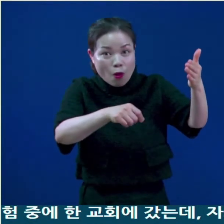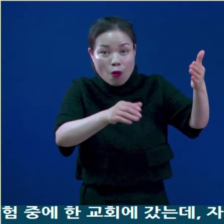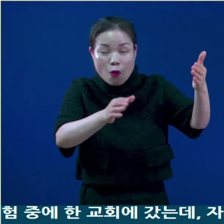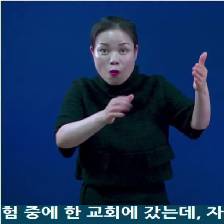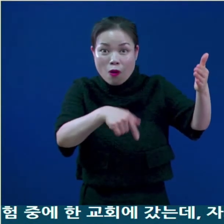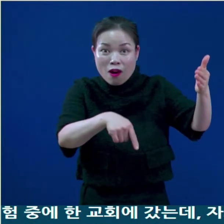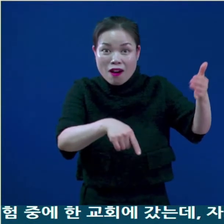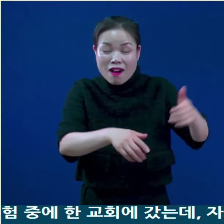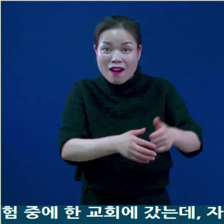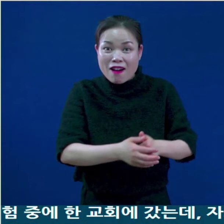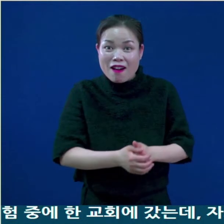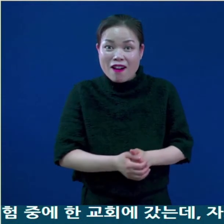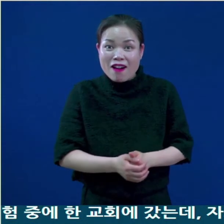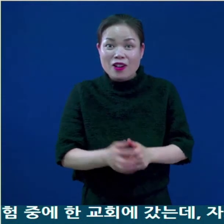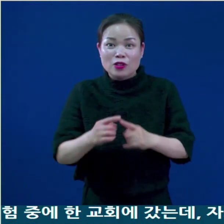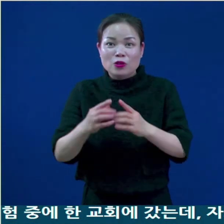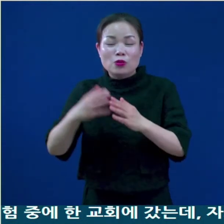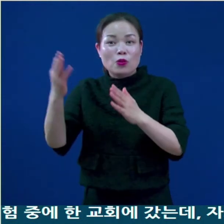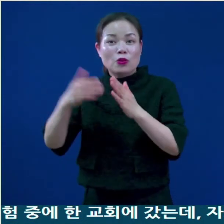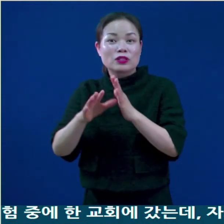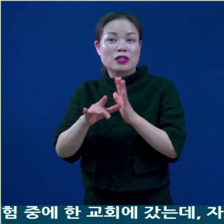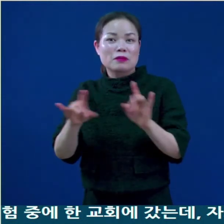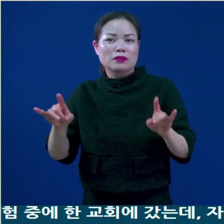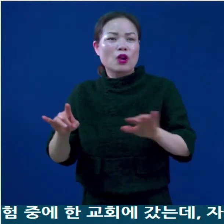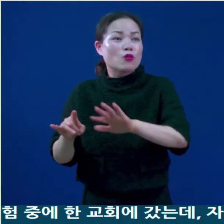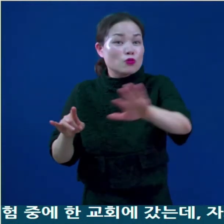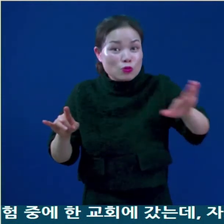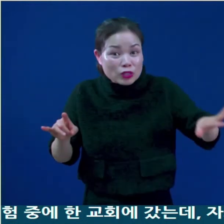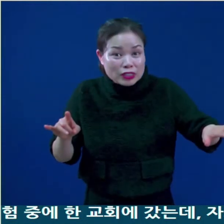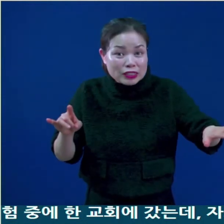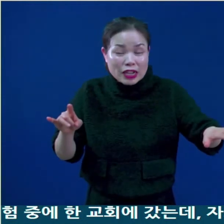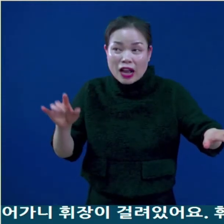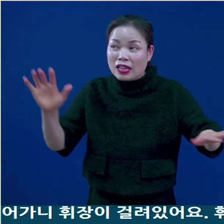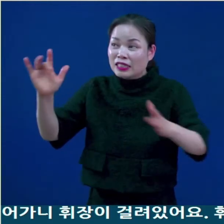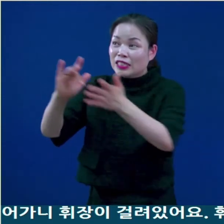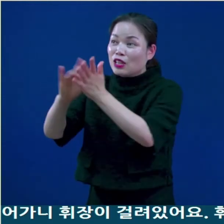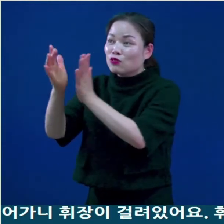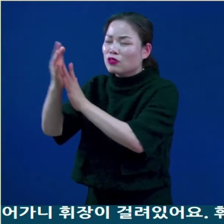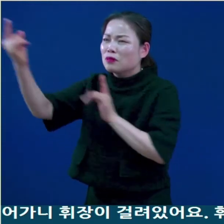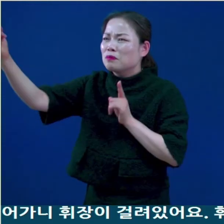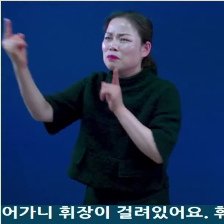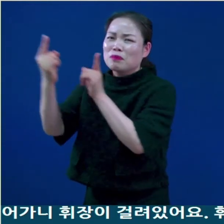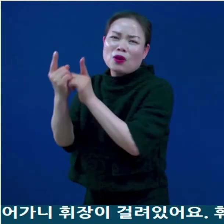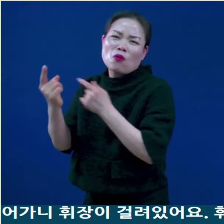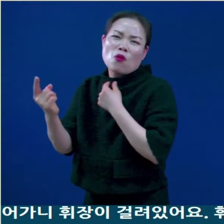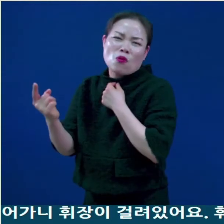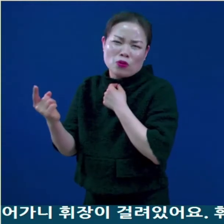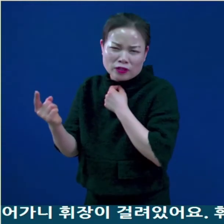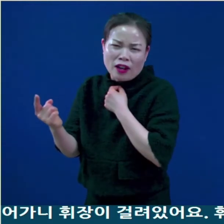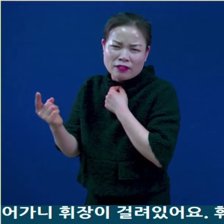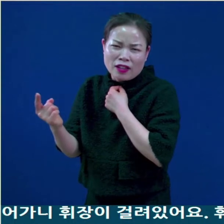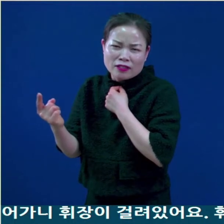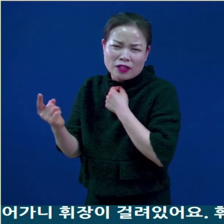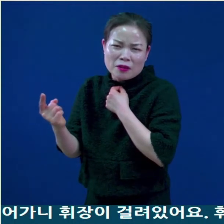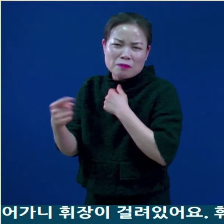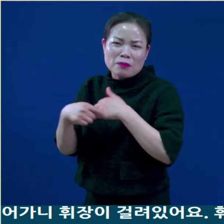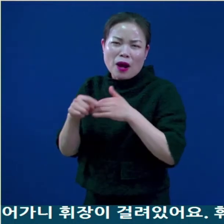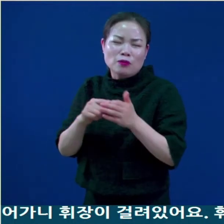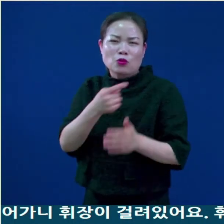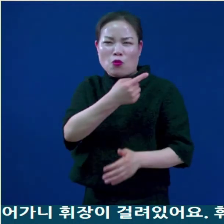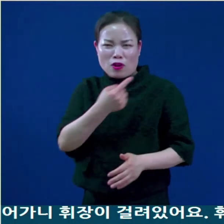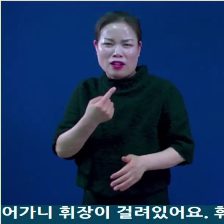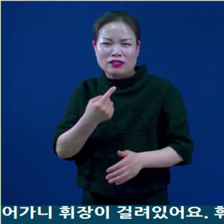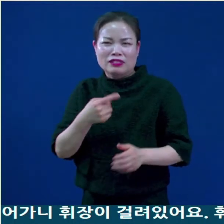봐라. 교회 올 때마다 우리가 예수를 뵙고자 하나이다. 그 마음으로 오라는